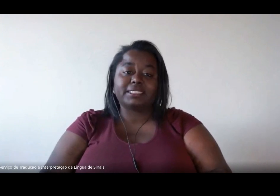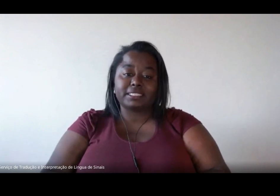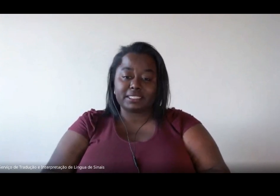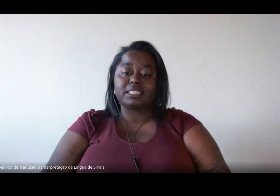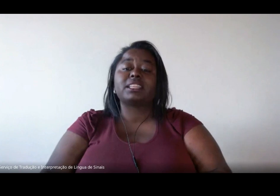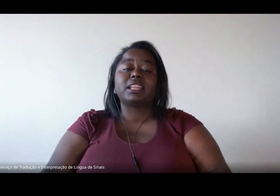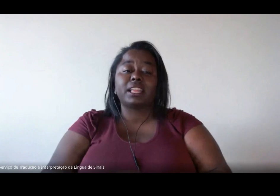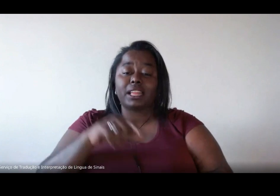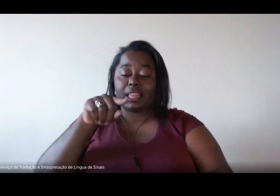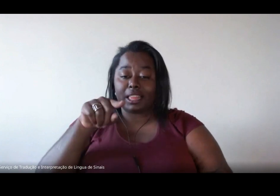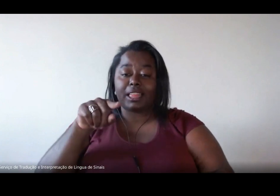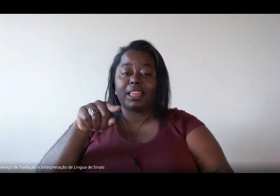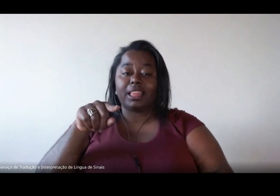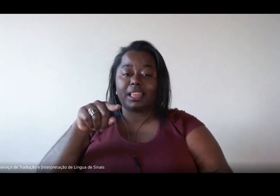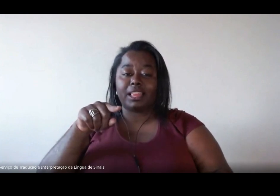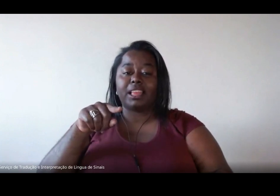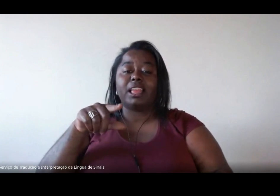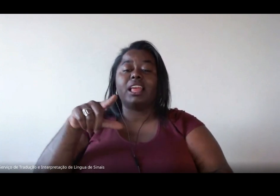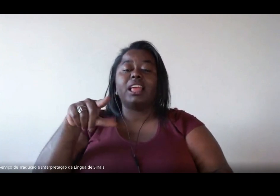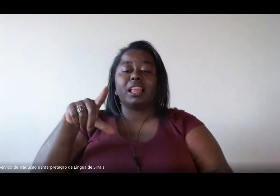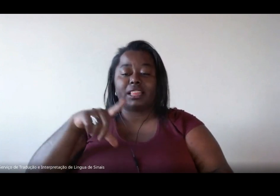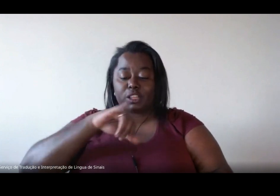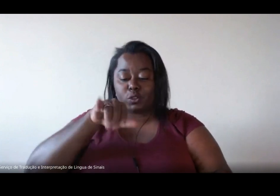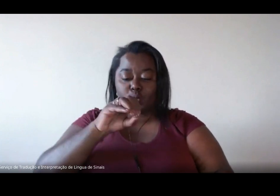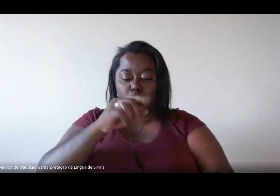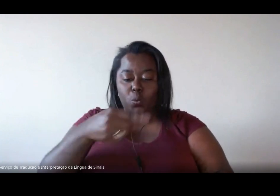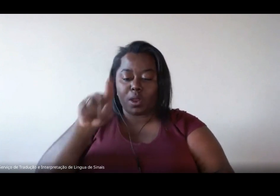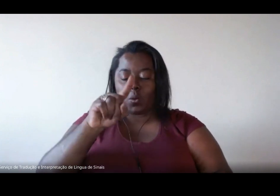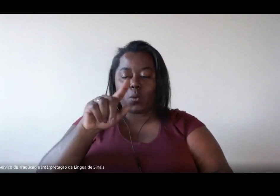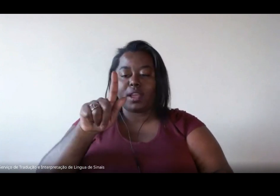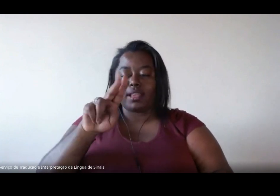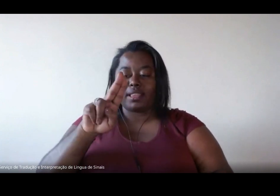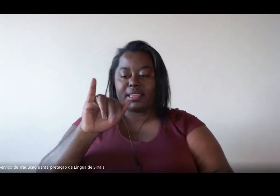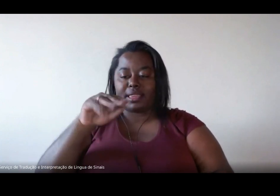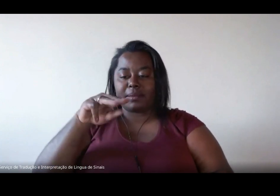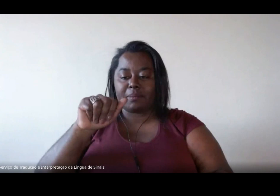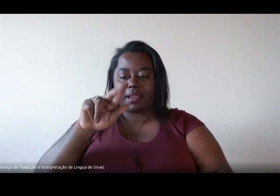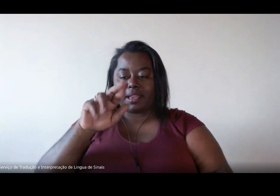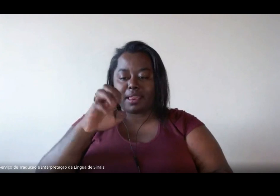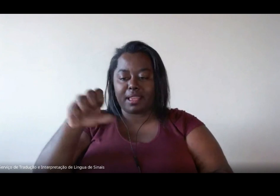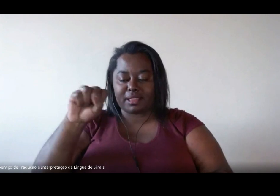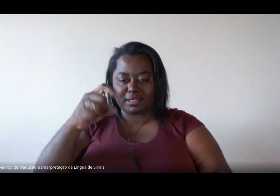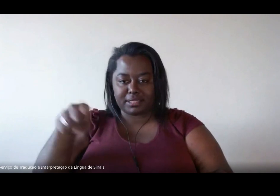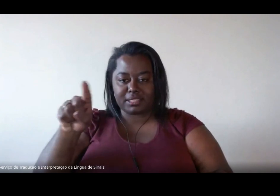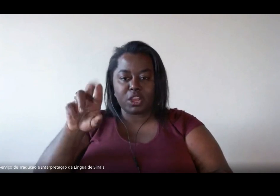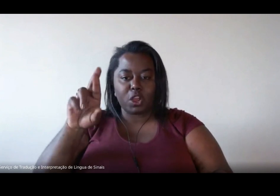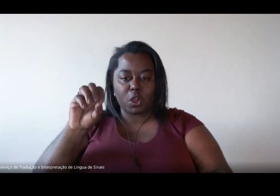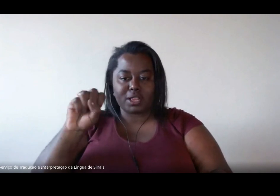E como diria o seu conterrâneo, Ida, lá de Codesburgo, João Guimarães Rosa? Sim,